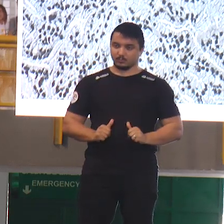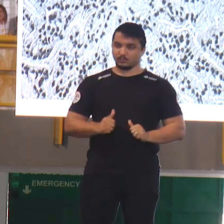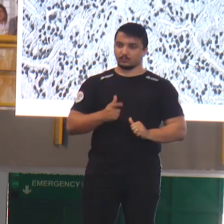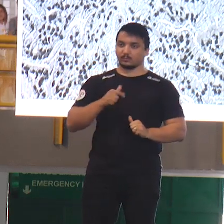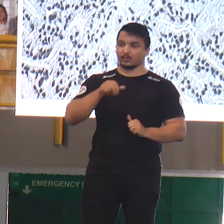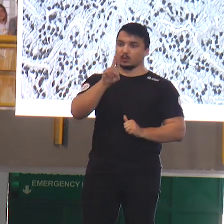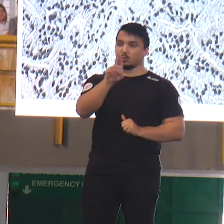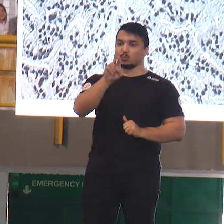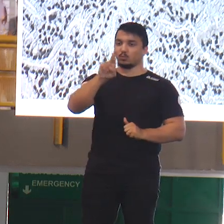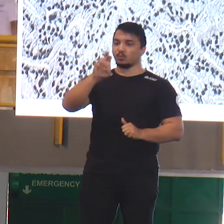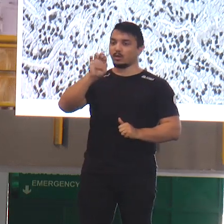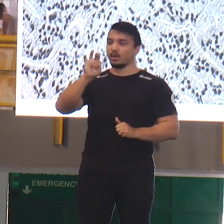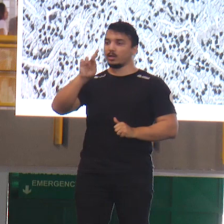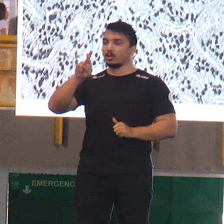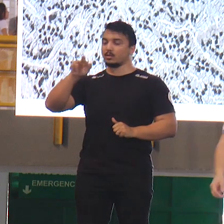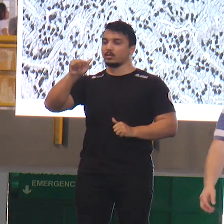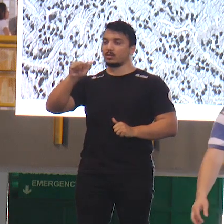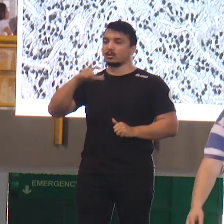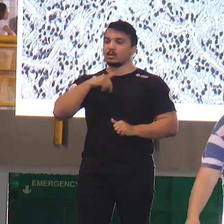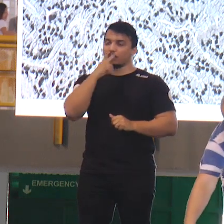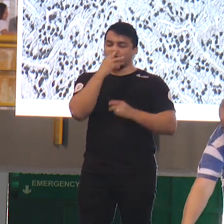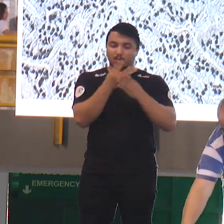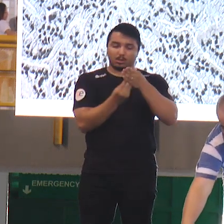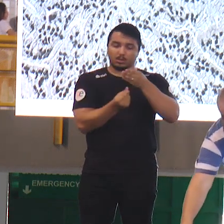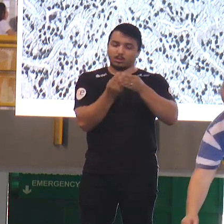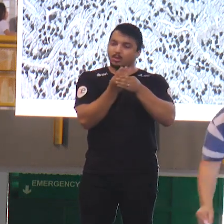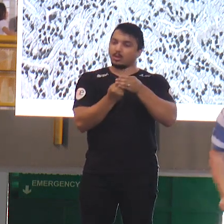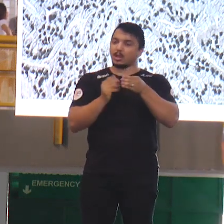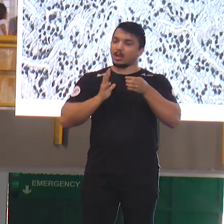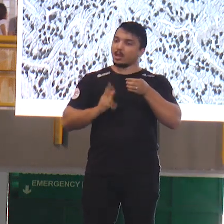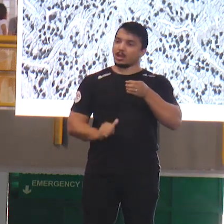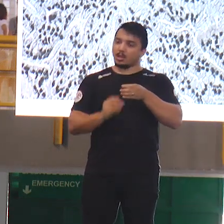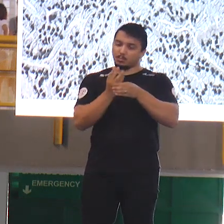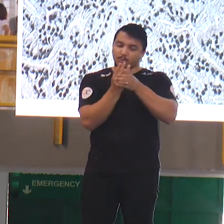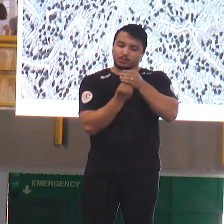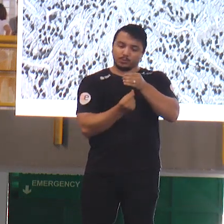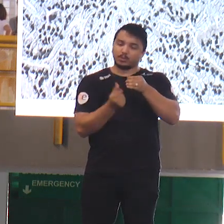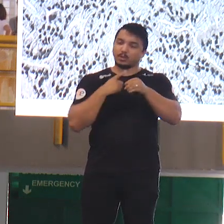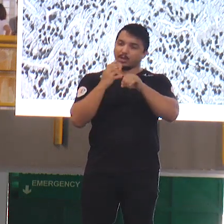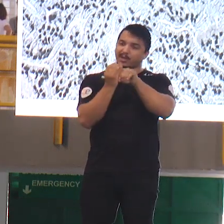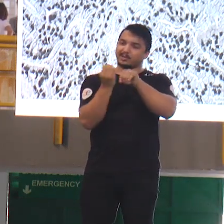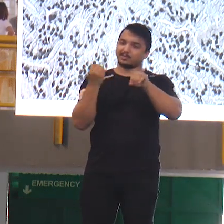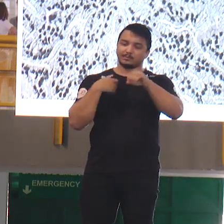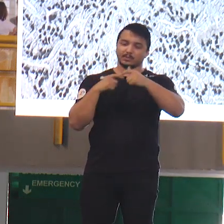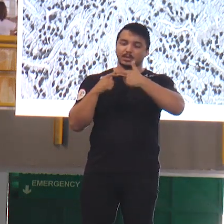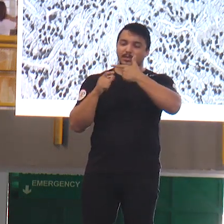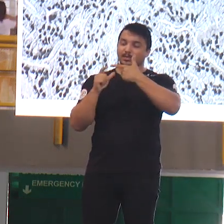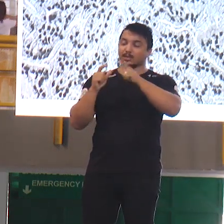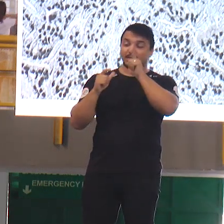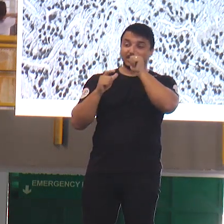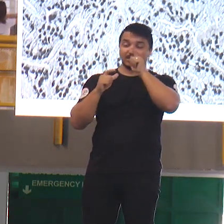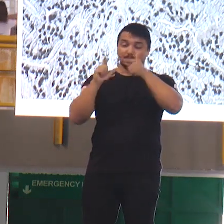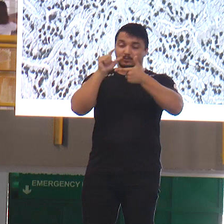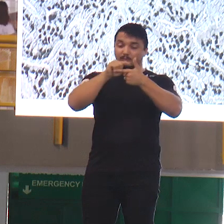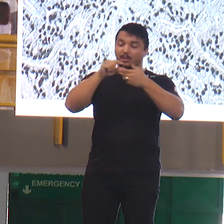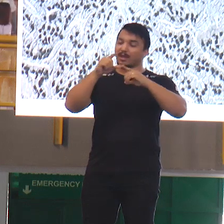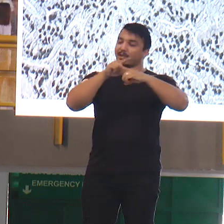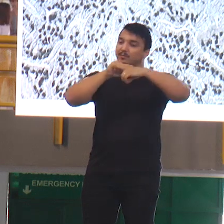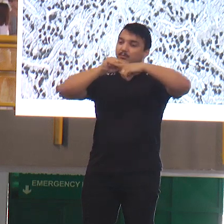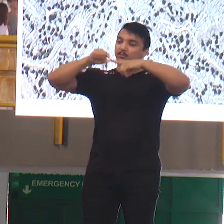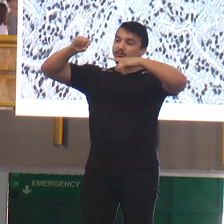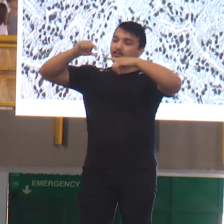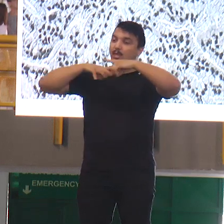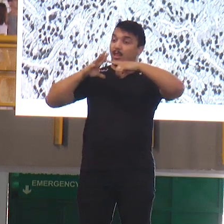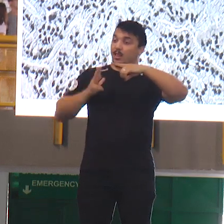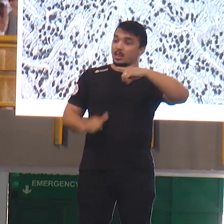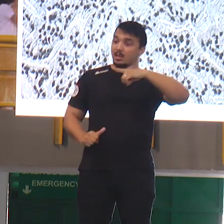canal da uretra, vai esterilizar o canal da uretra, para que torne viável a passagem do sêmen